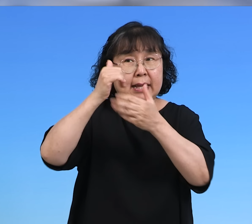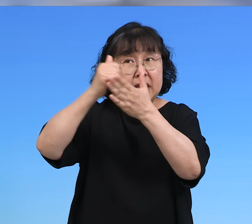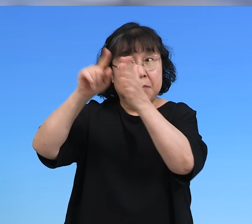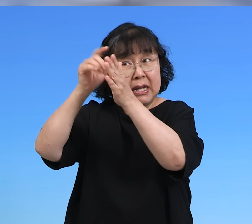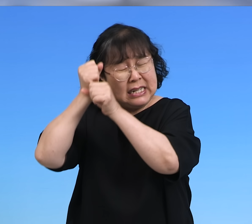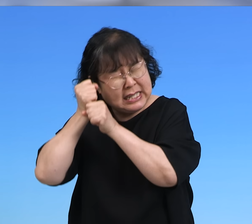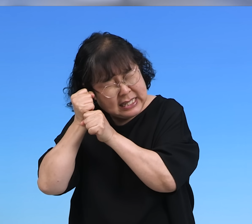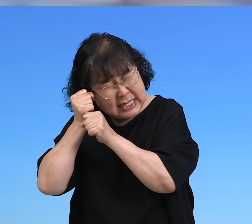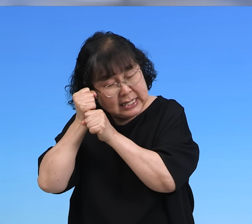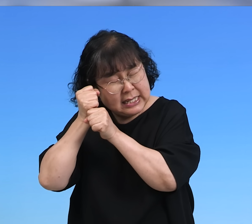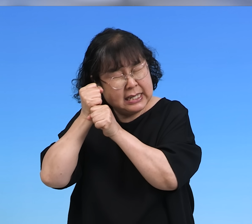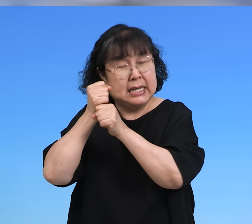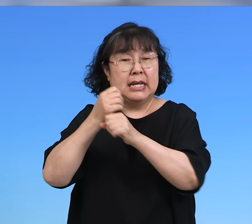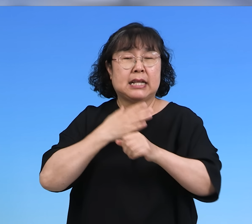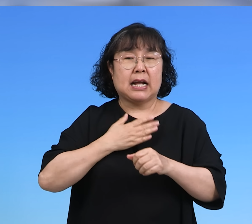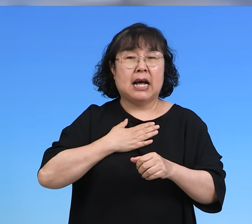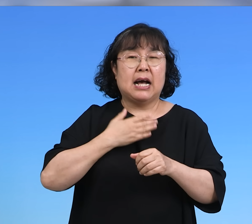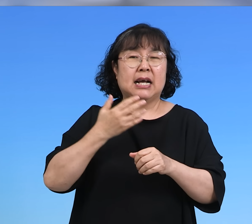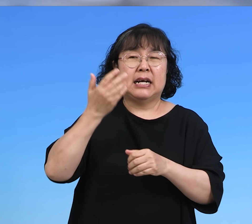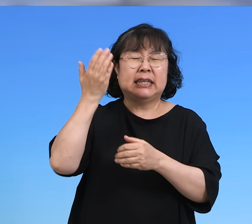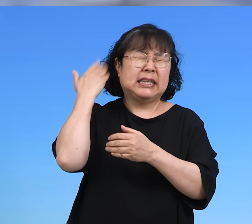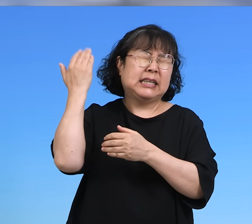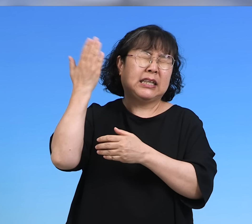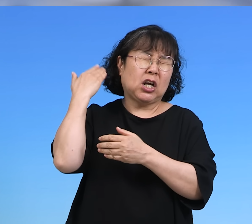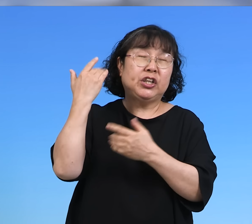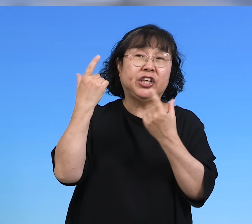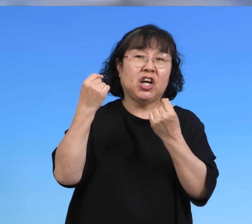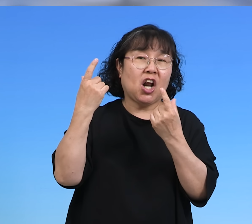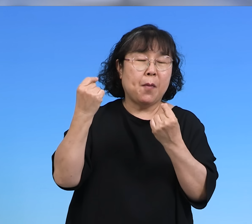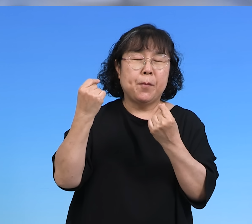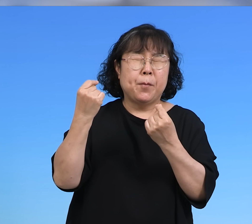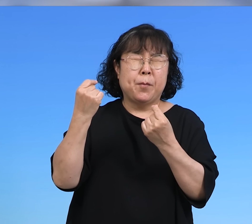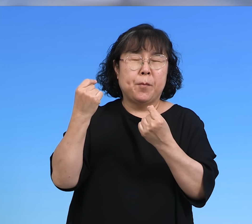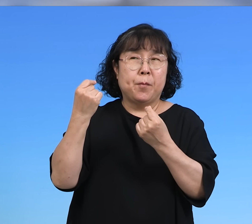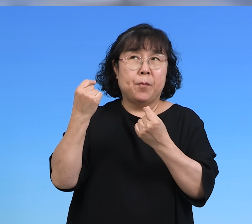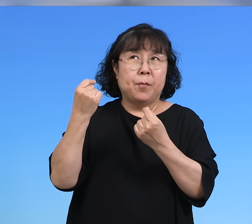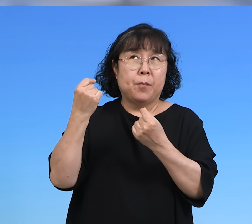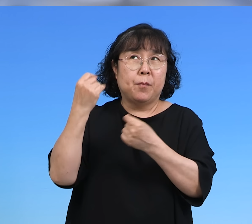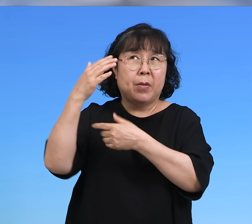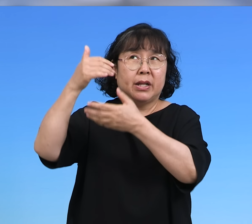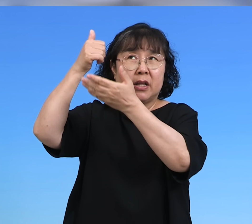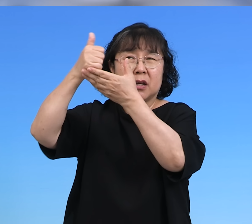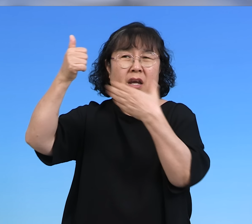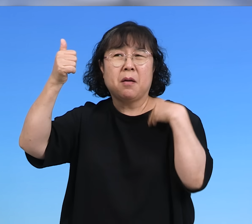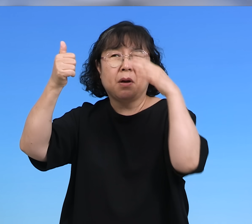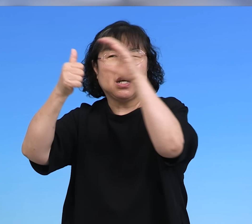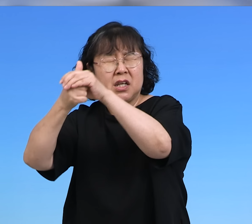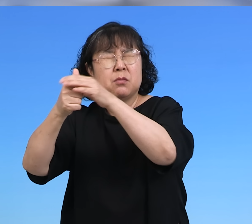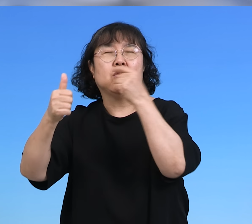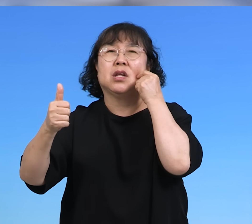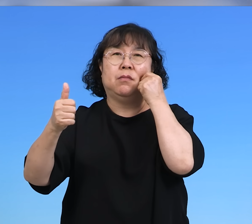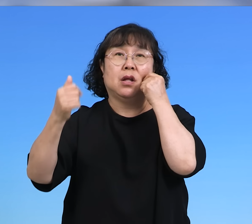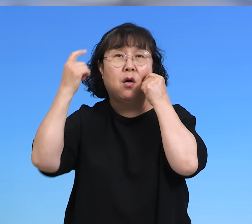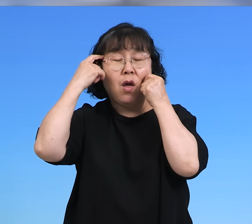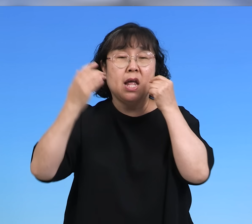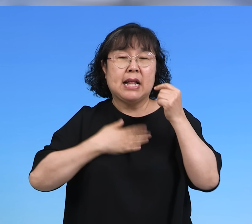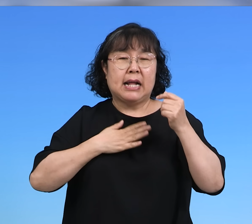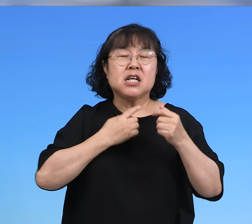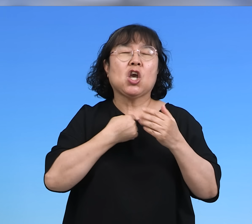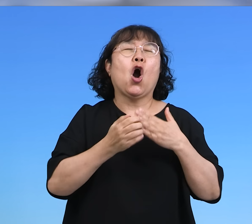의지 옛날처럼 안 하는 것 같습니다. 아니요, 안 합니다. 나 경력이 많거든요. 나한테 자꾸 물으러 오거든요. 여러분